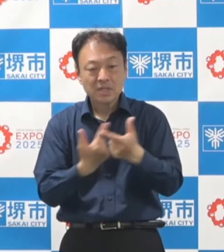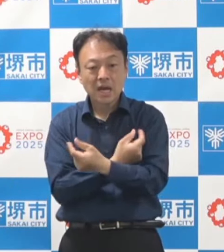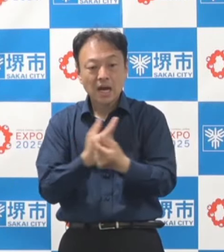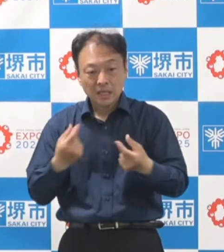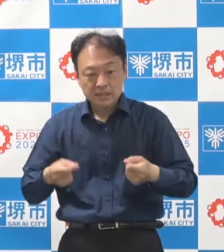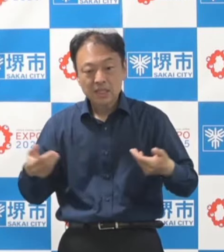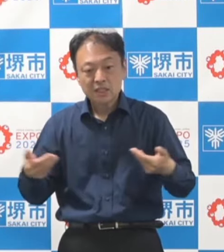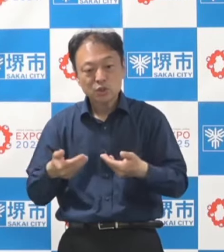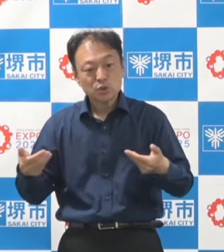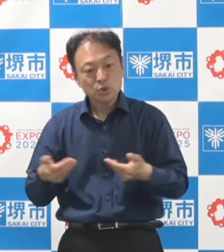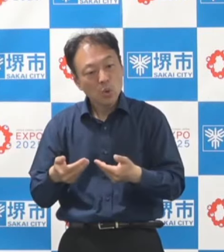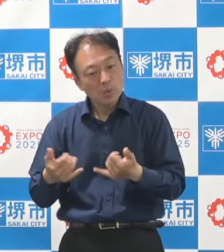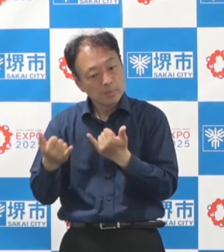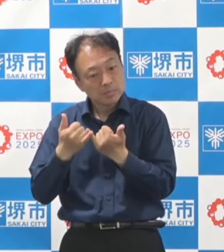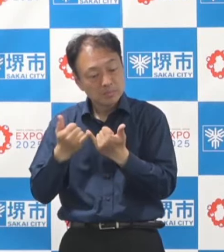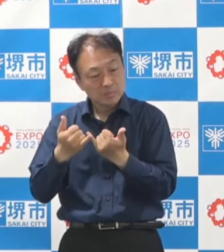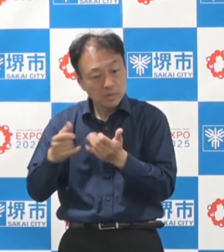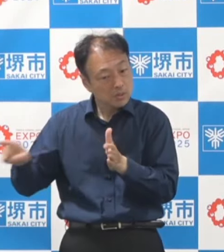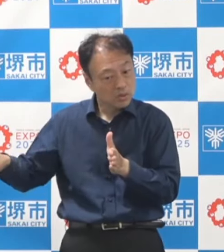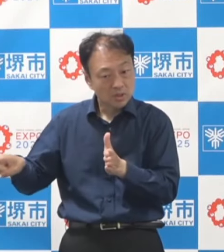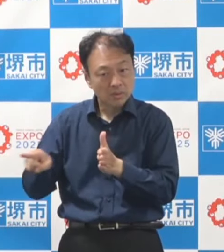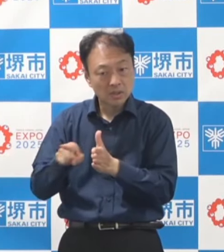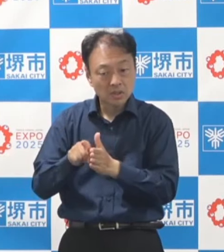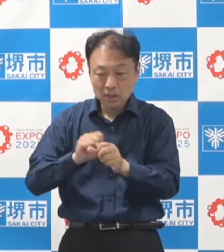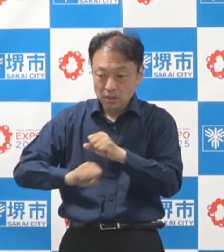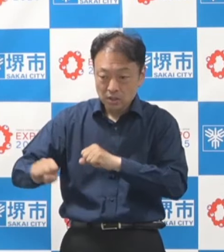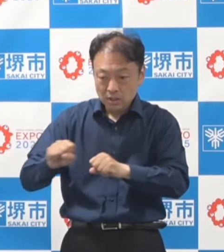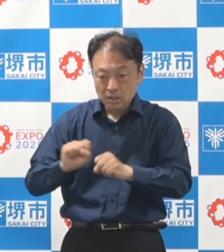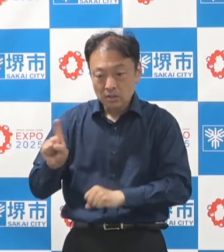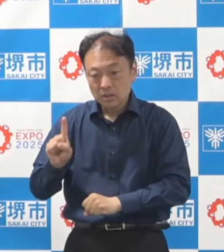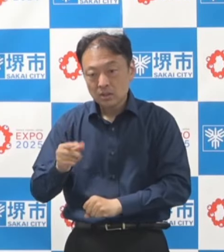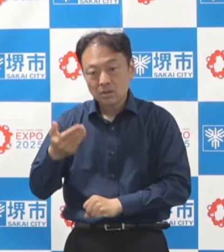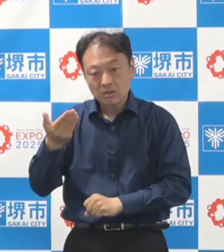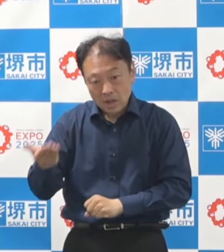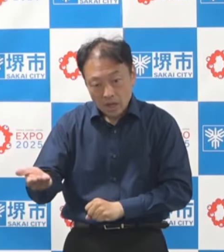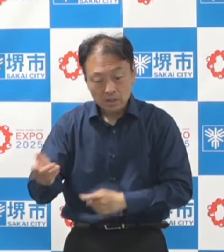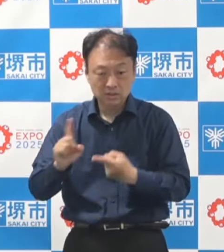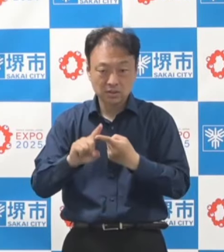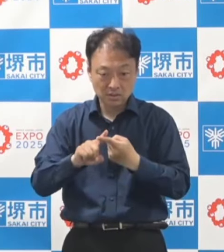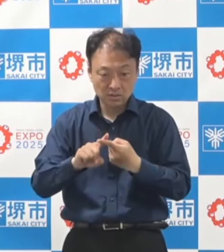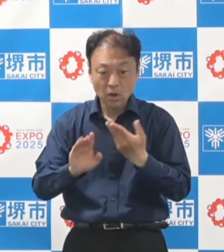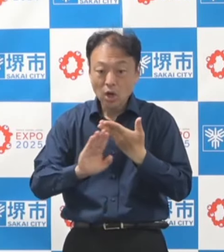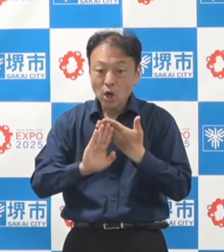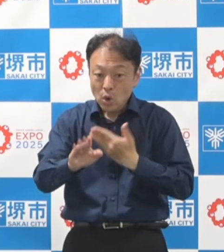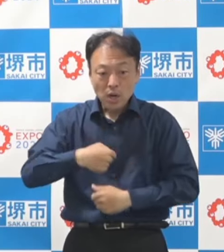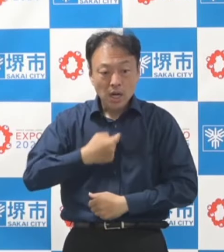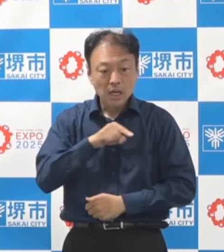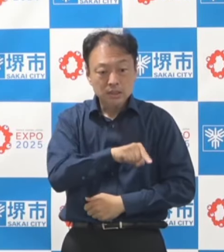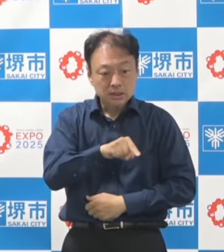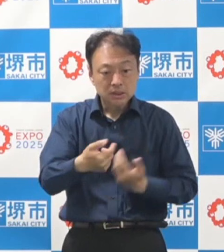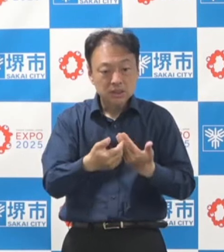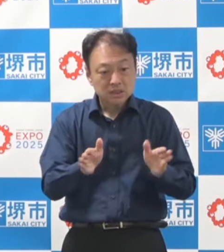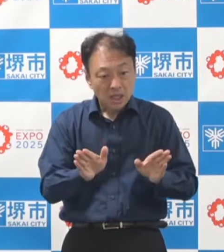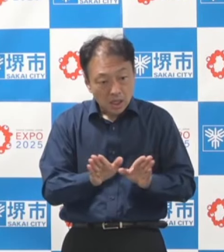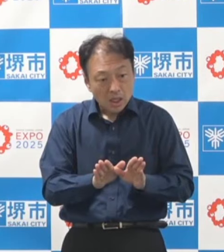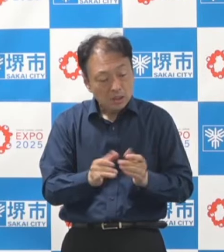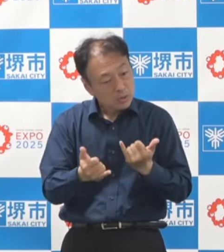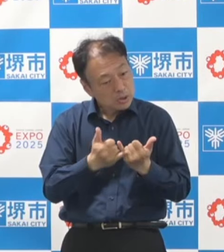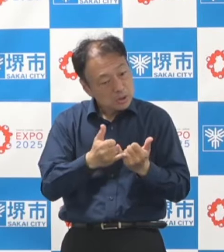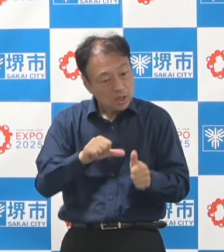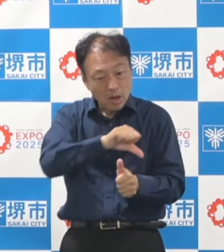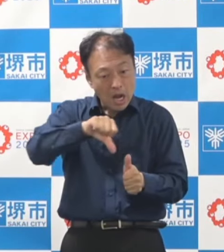ようなものが今までどういった取り組みがあったのかということと、他の自治体でも同じようなこうアプリを使